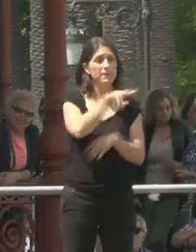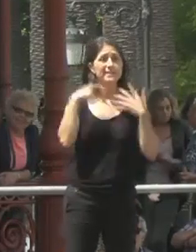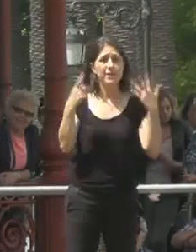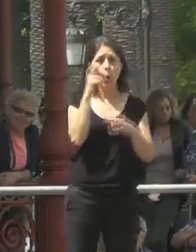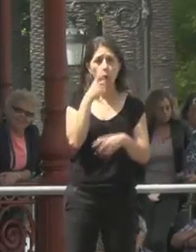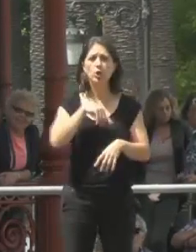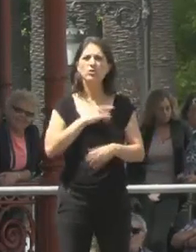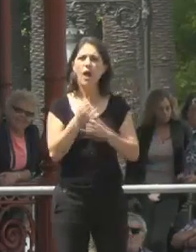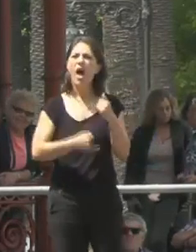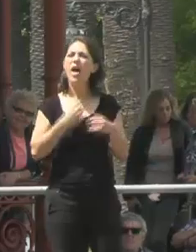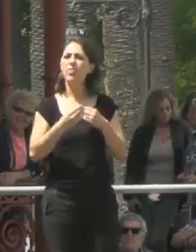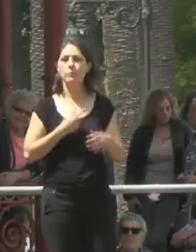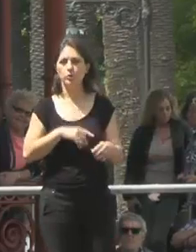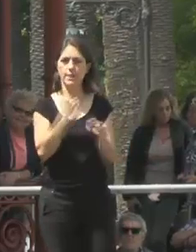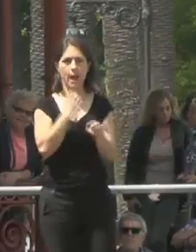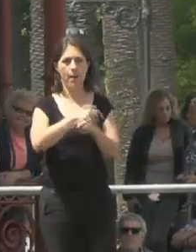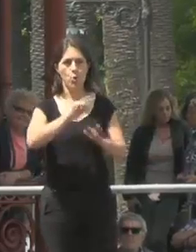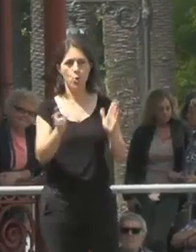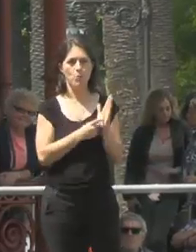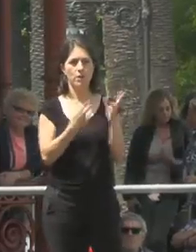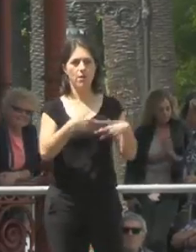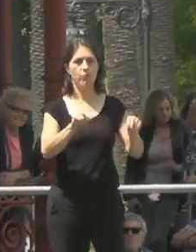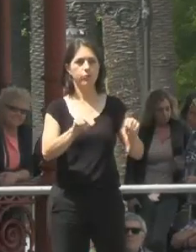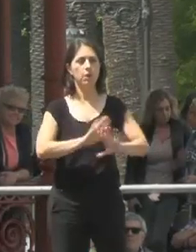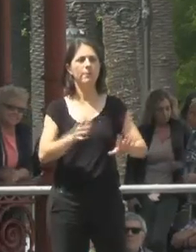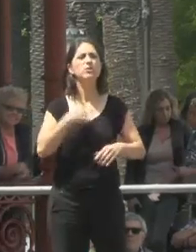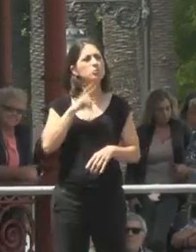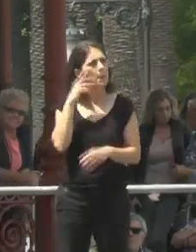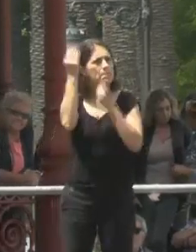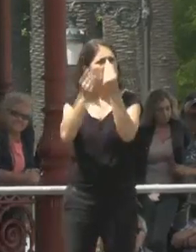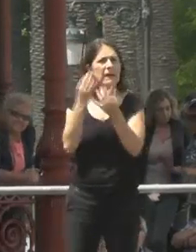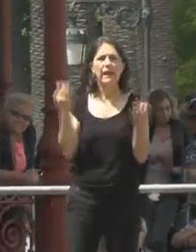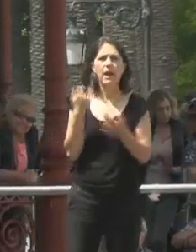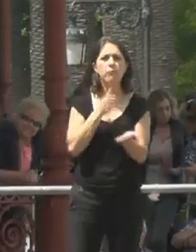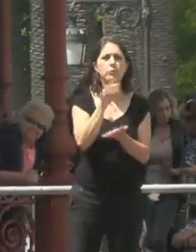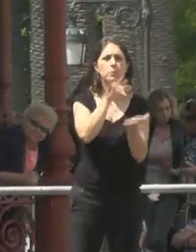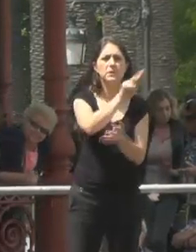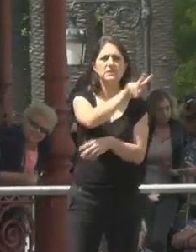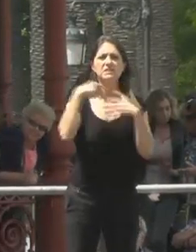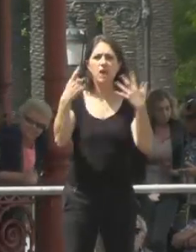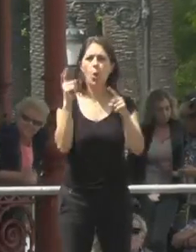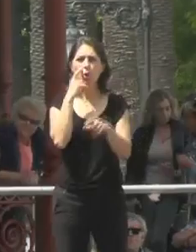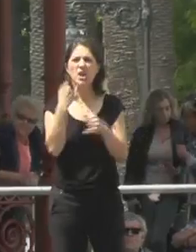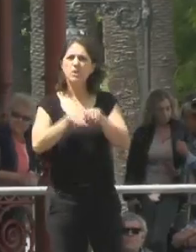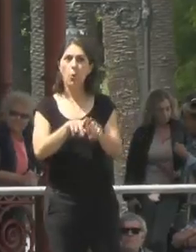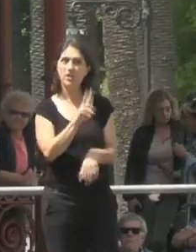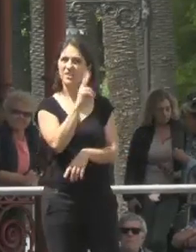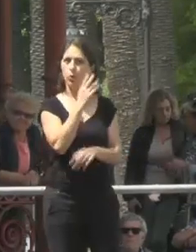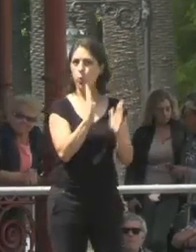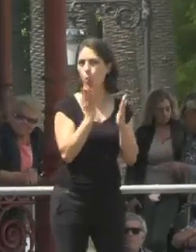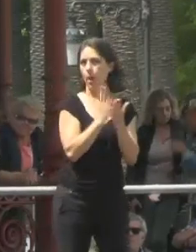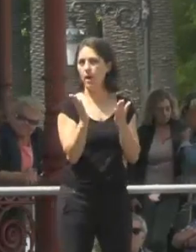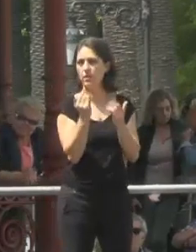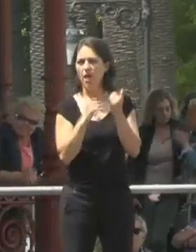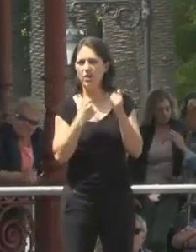que tenemos que hacer es rematar la faena. En realidad, lo que nos tenemos que plantear es que el 26 de junio es una segunda parte de algo que empezamos